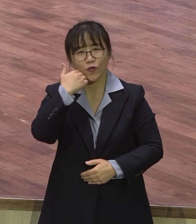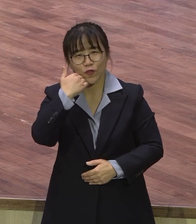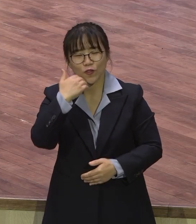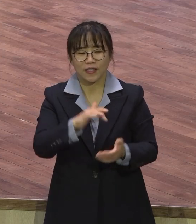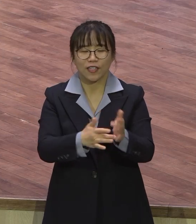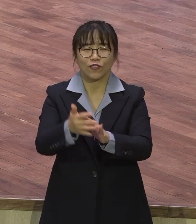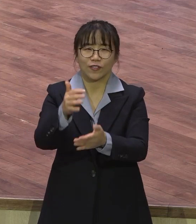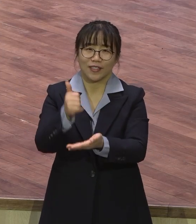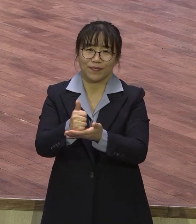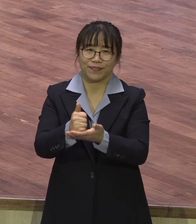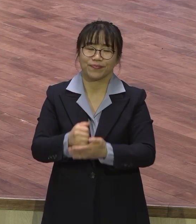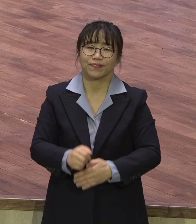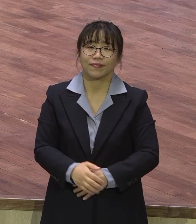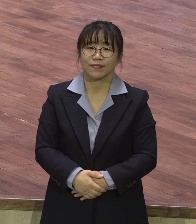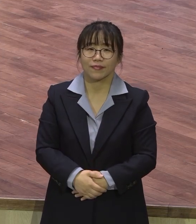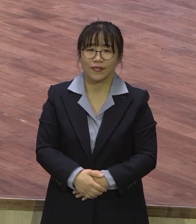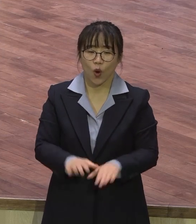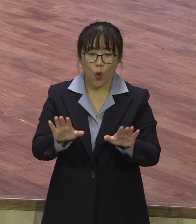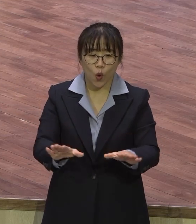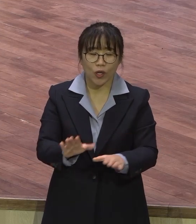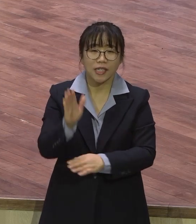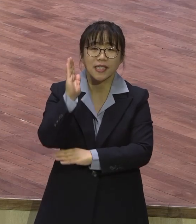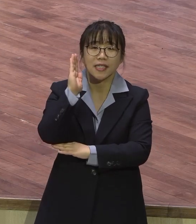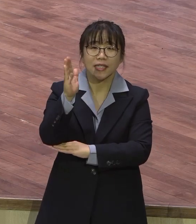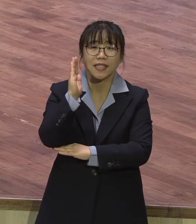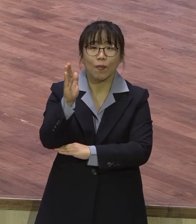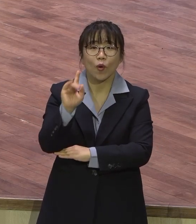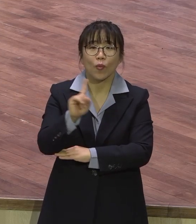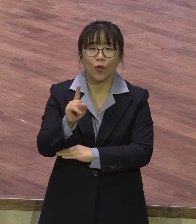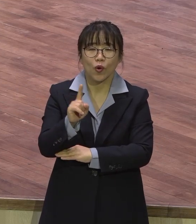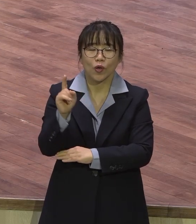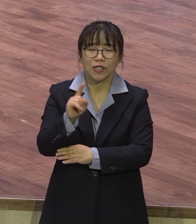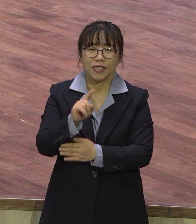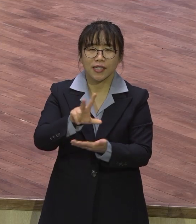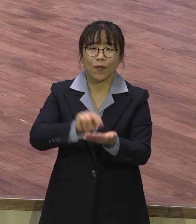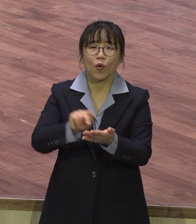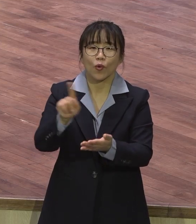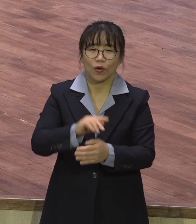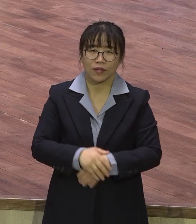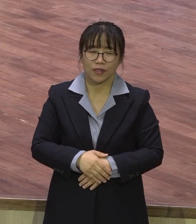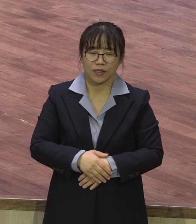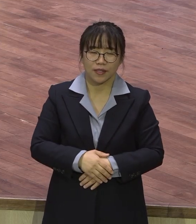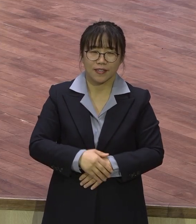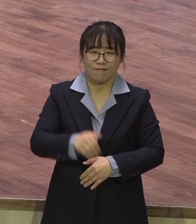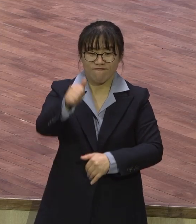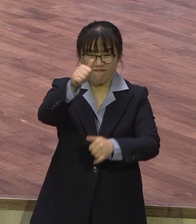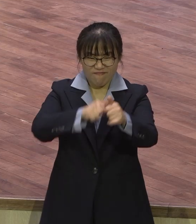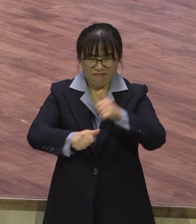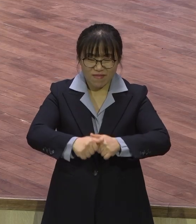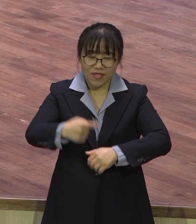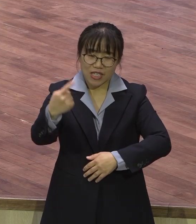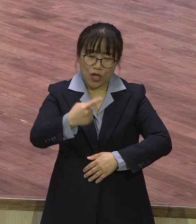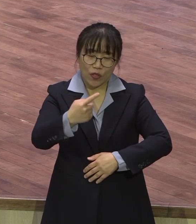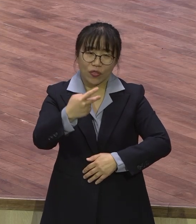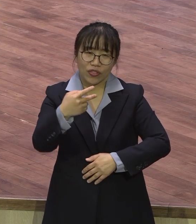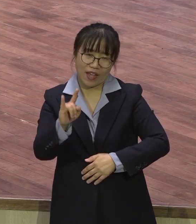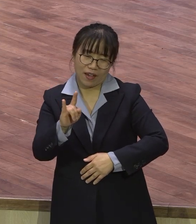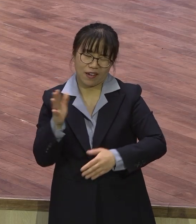이렇게 되면 어떻게 되느냐 오늘 제목입니다 천 대까지의 은혜를 받는 삶을 사게 됩니다